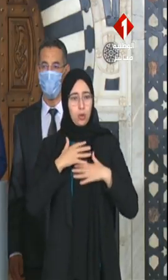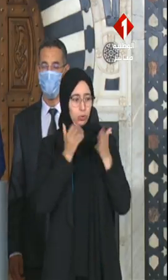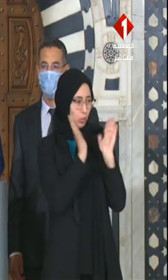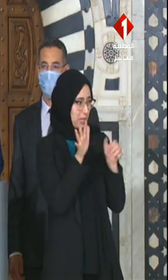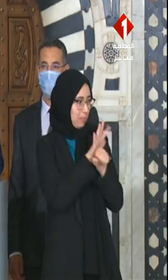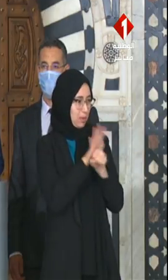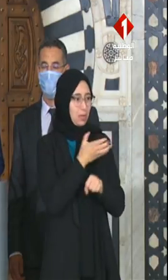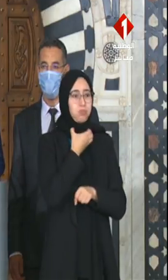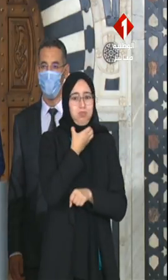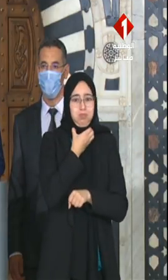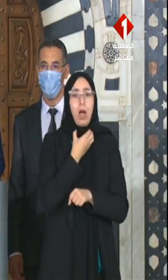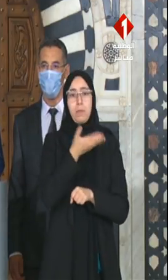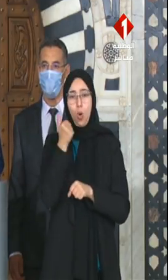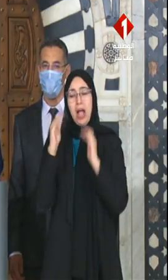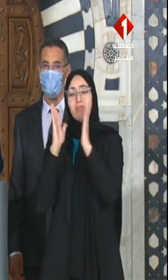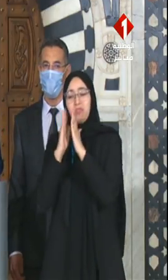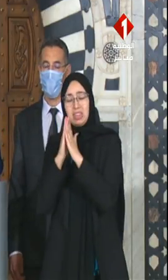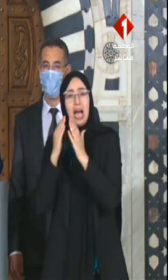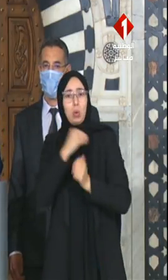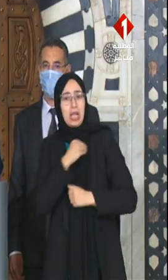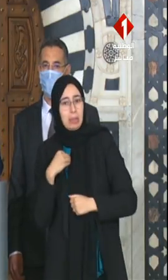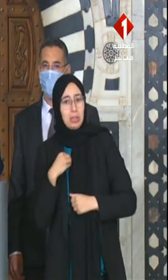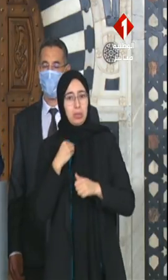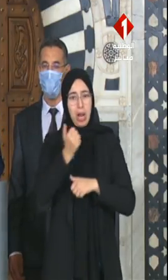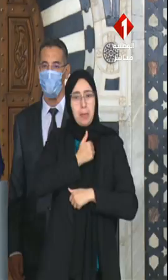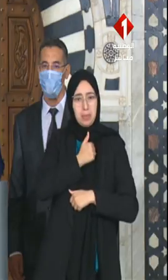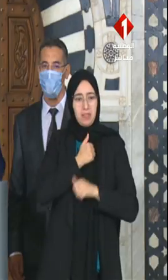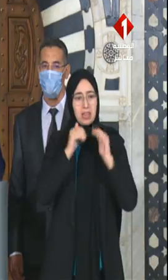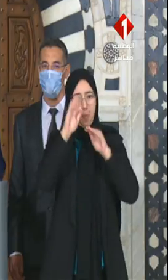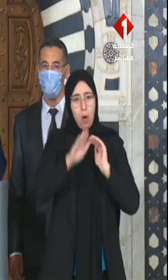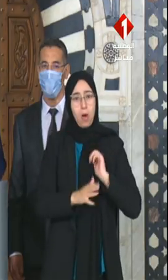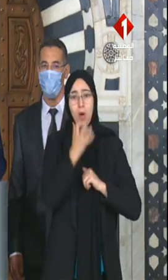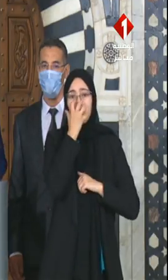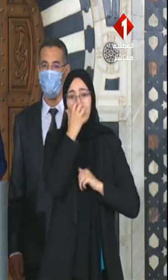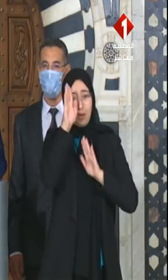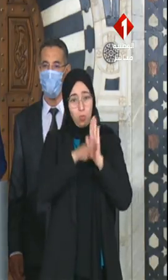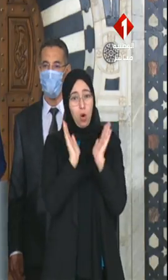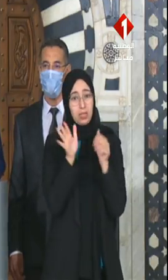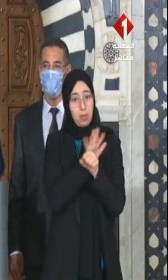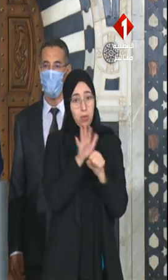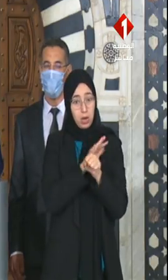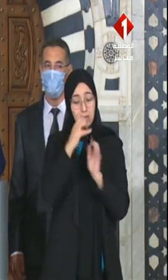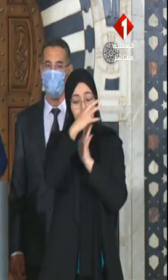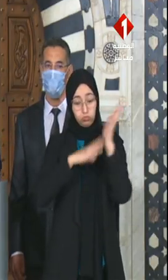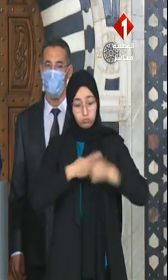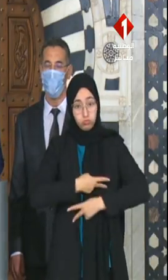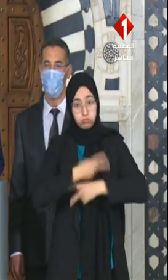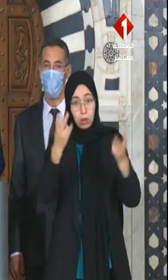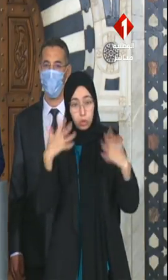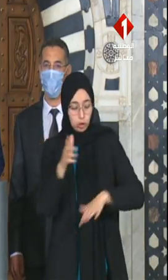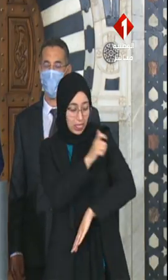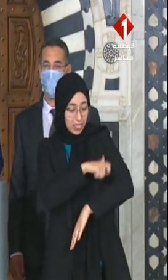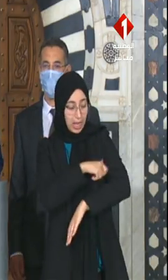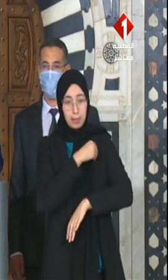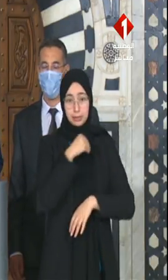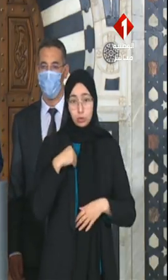على الأقسام الاستعجالية وعلى أقسام المعاش. لذا احنا نزلنا بيان مشترك مع النقابات